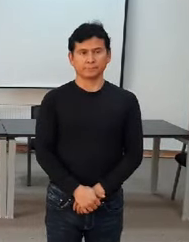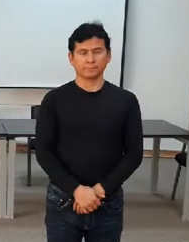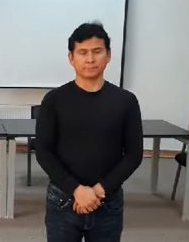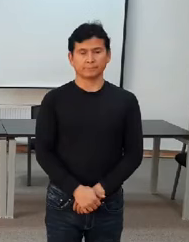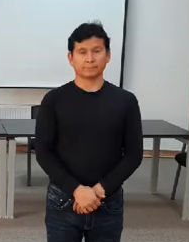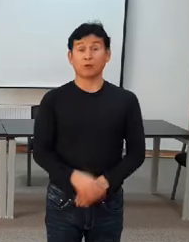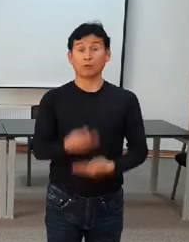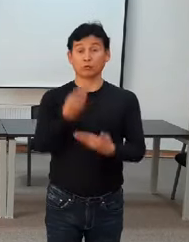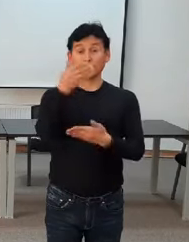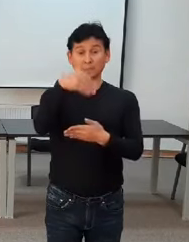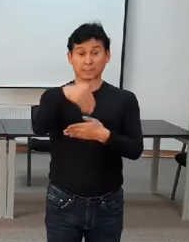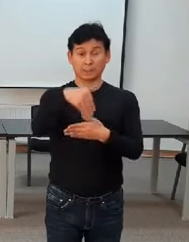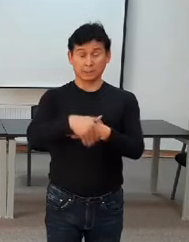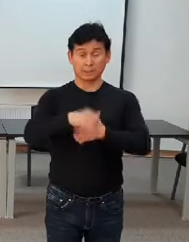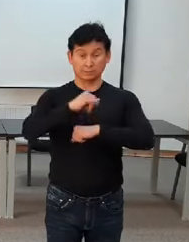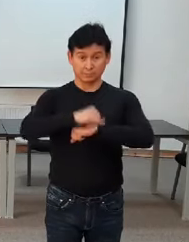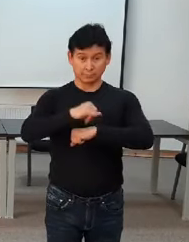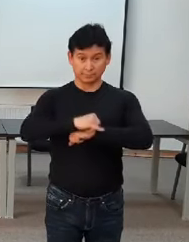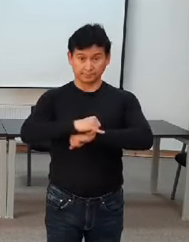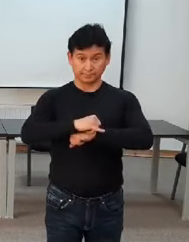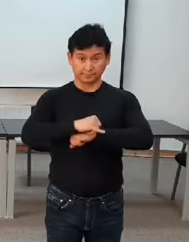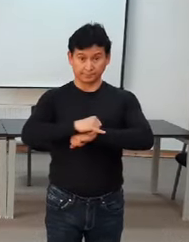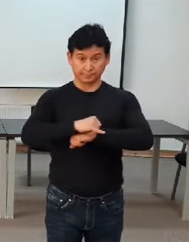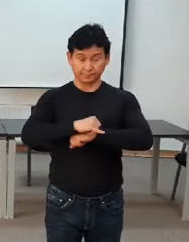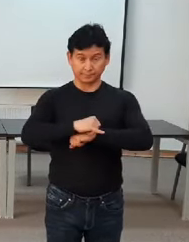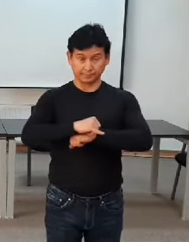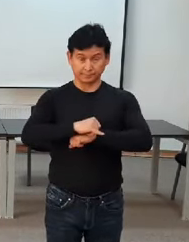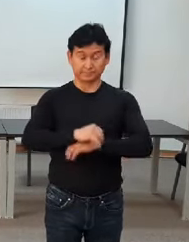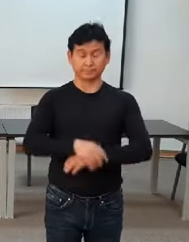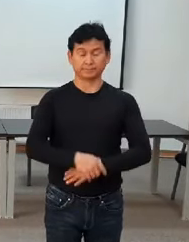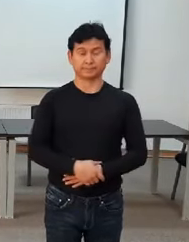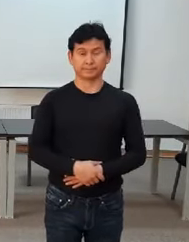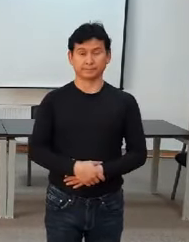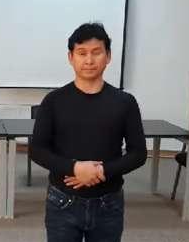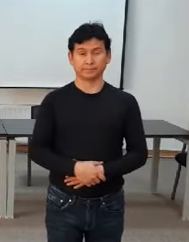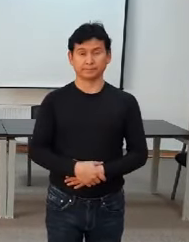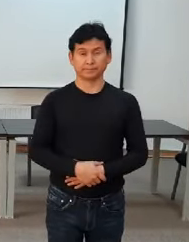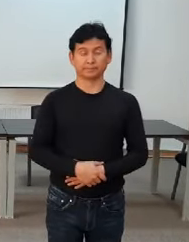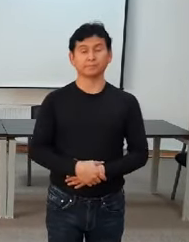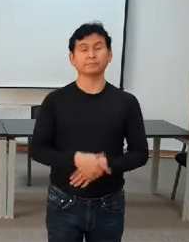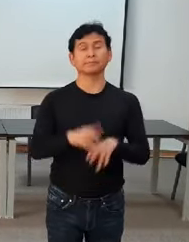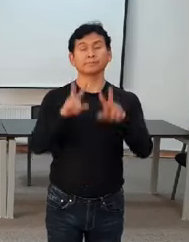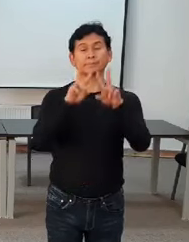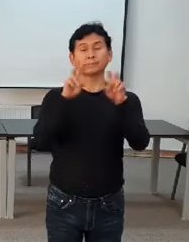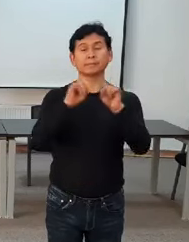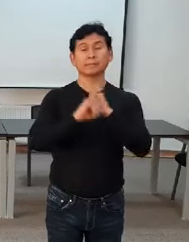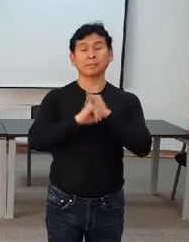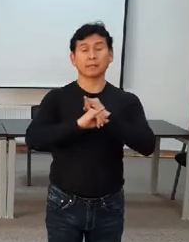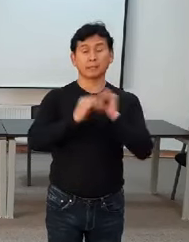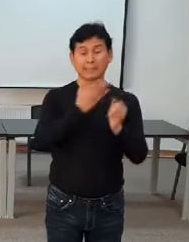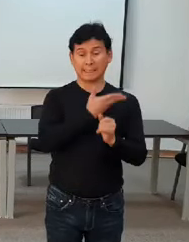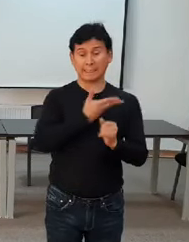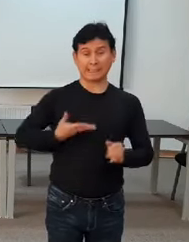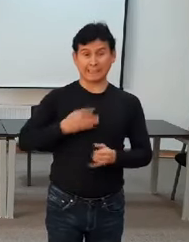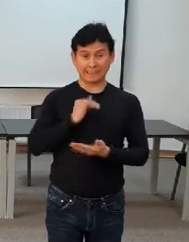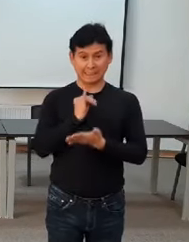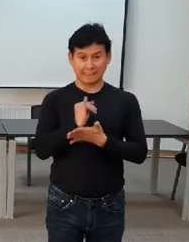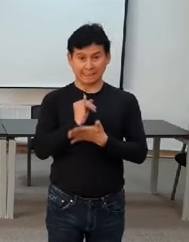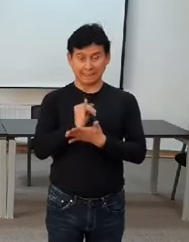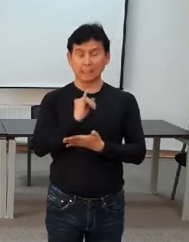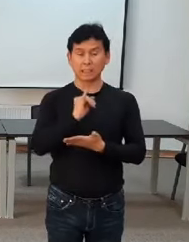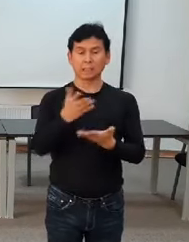Muy buenas tardes a toda la comunidad regional, a los periodistas presentes. Un poco complementar lo que la intendente ya ha manifestado respecto